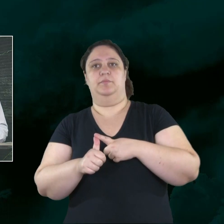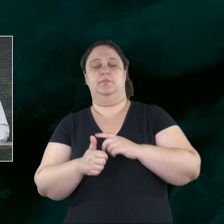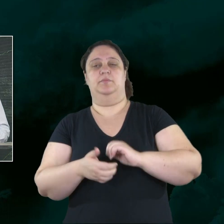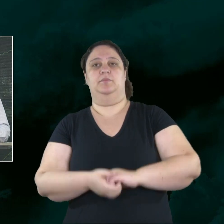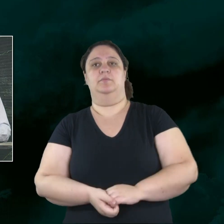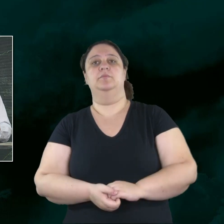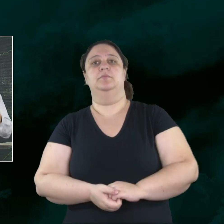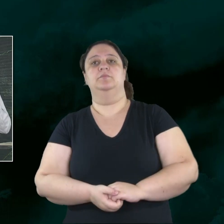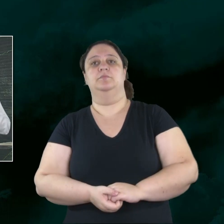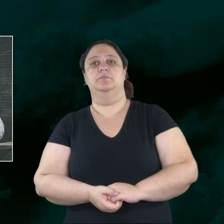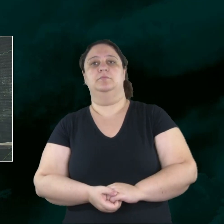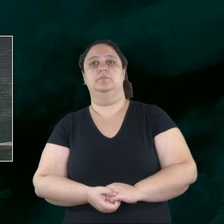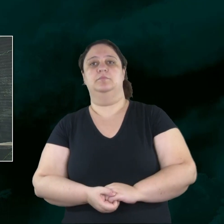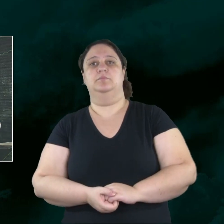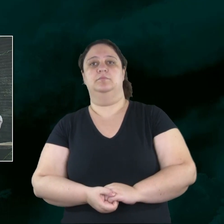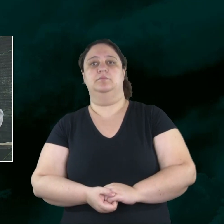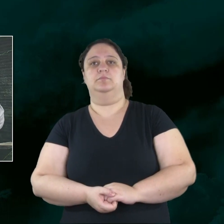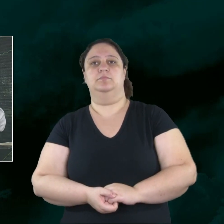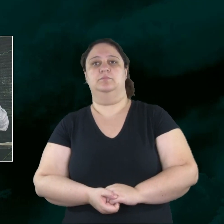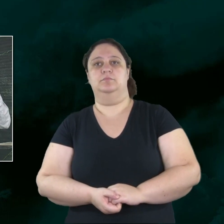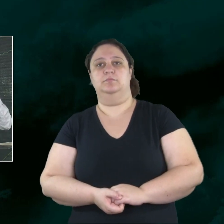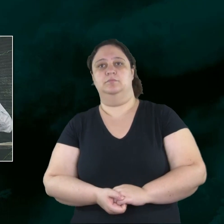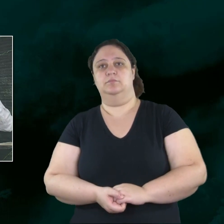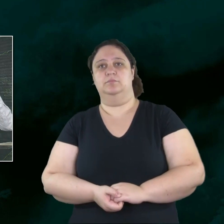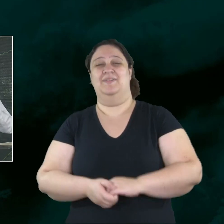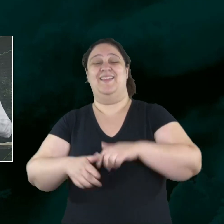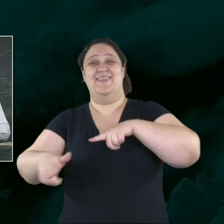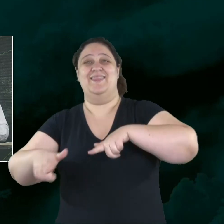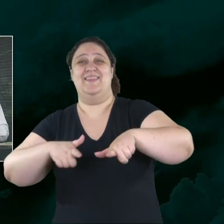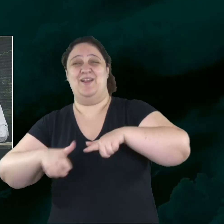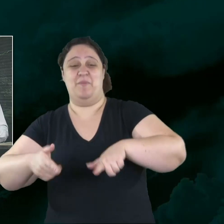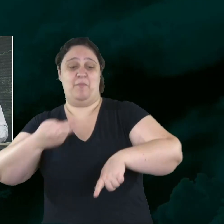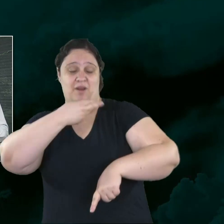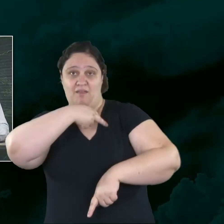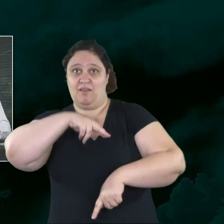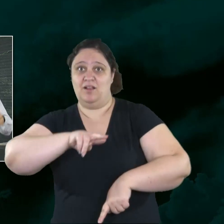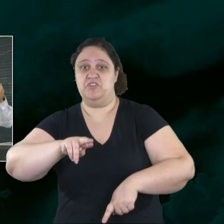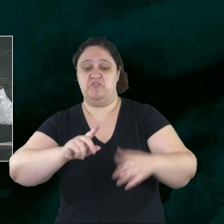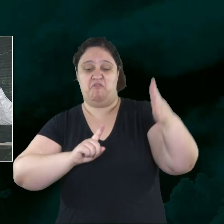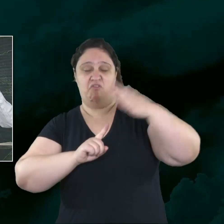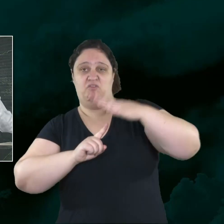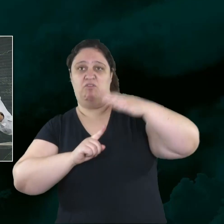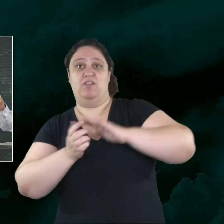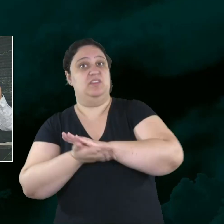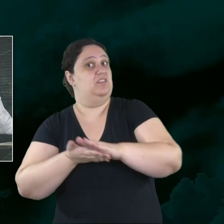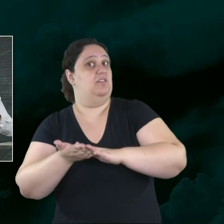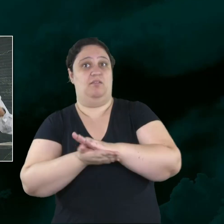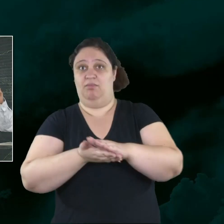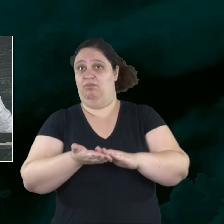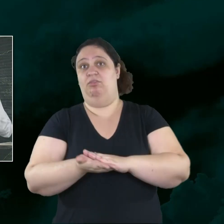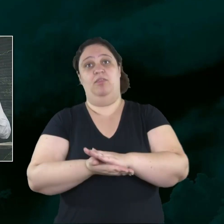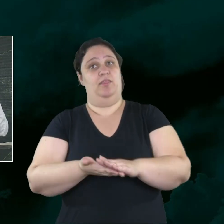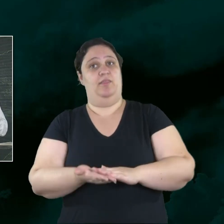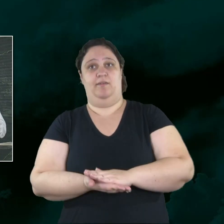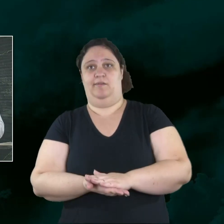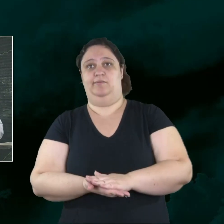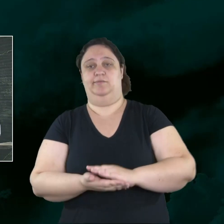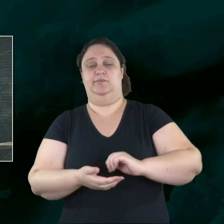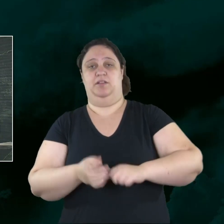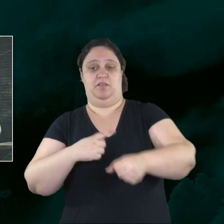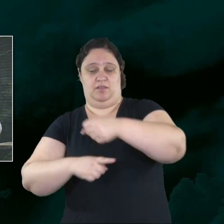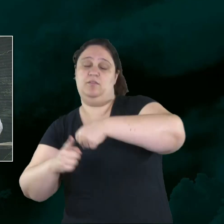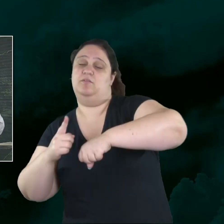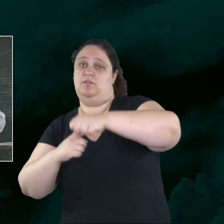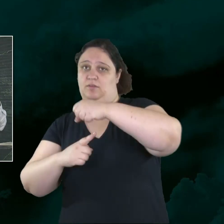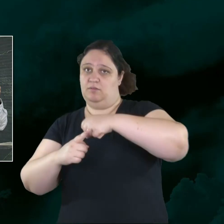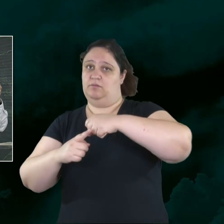é, estão trabalhando para a religião perder a sua influência sobre as mais variadas esferas da vida social. Quer